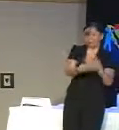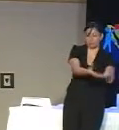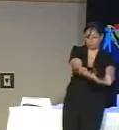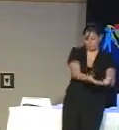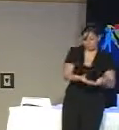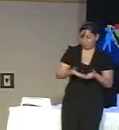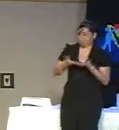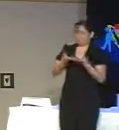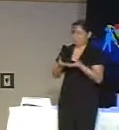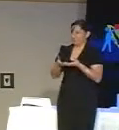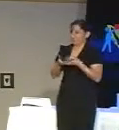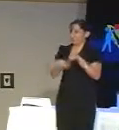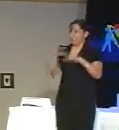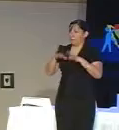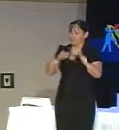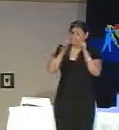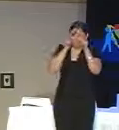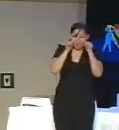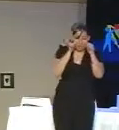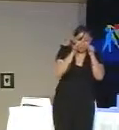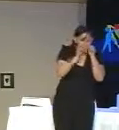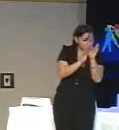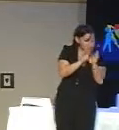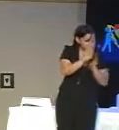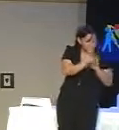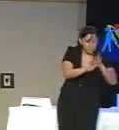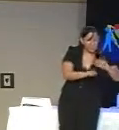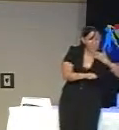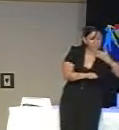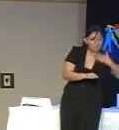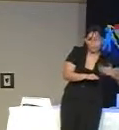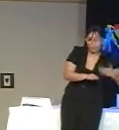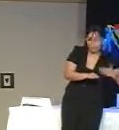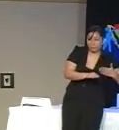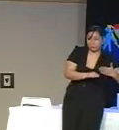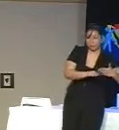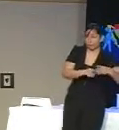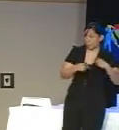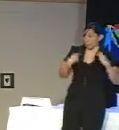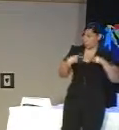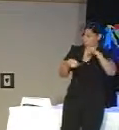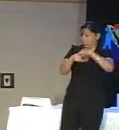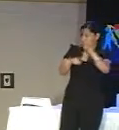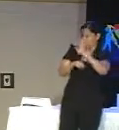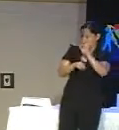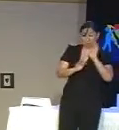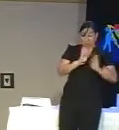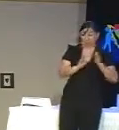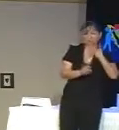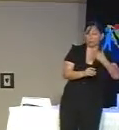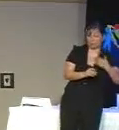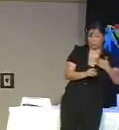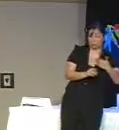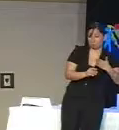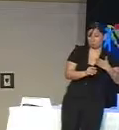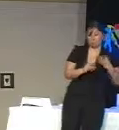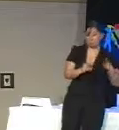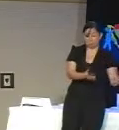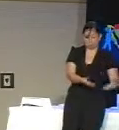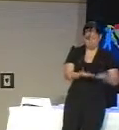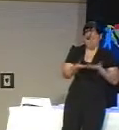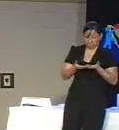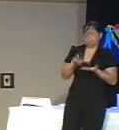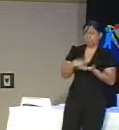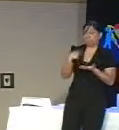no exige ni la alta tecnología ni los altos costos de atención. Requiere que invirtamos más de